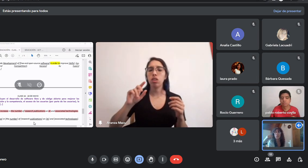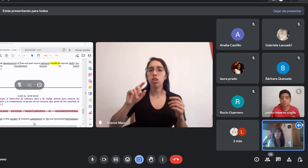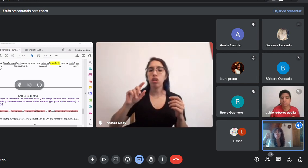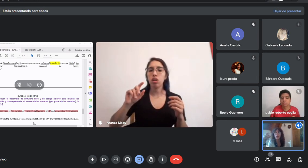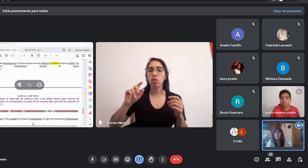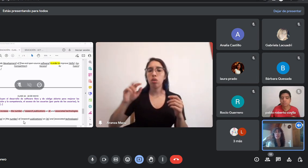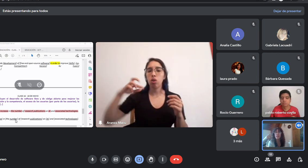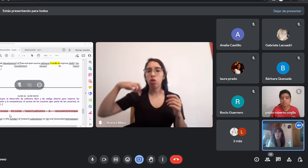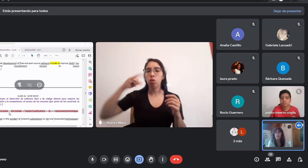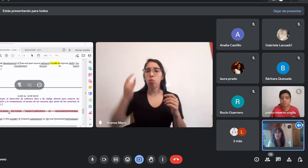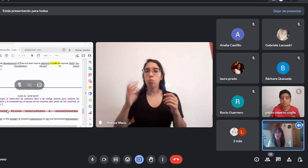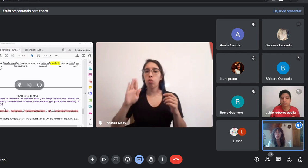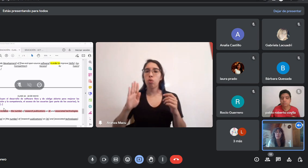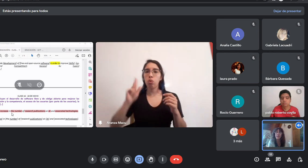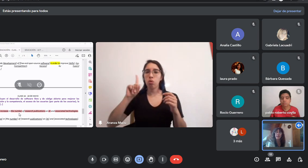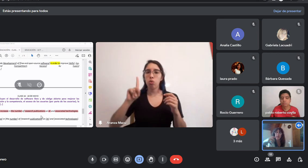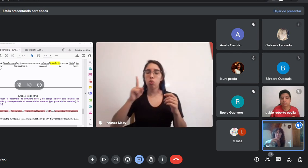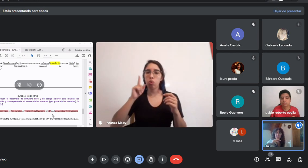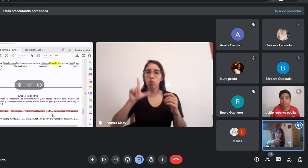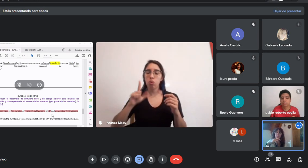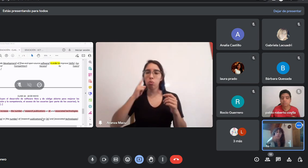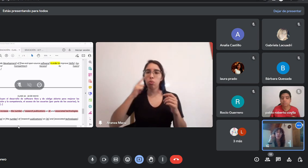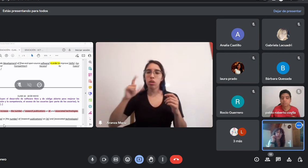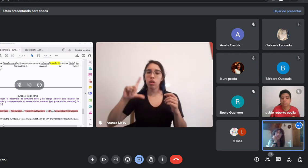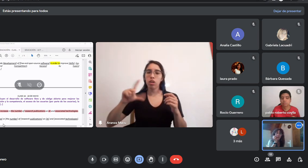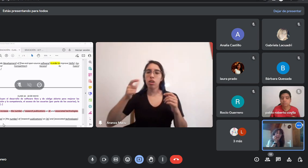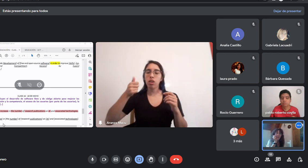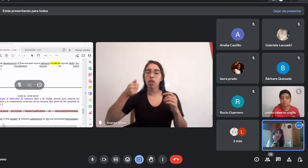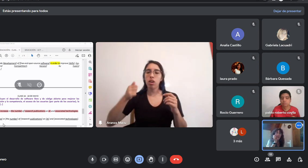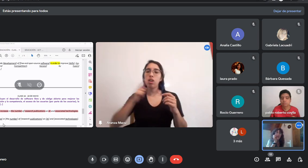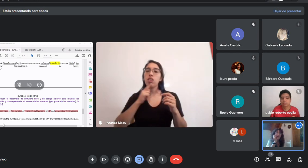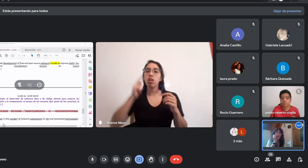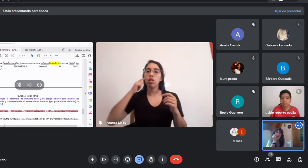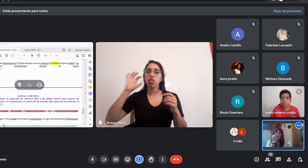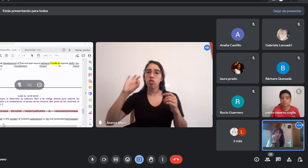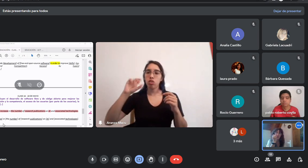hay un fuerte incremento ¿en qué?